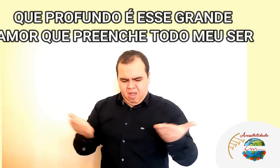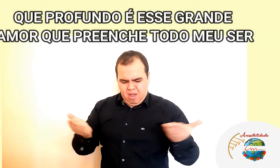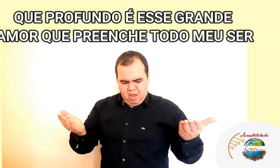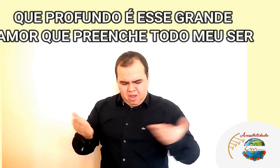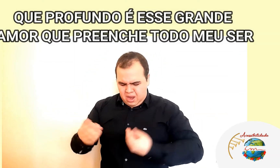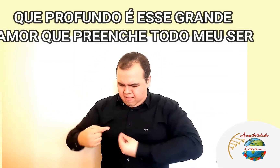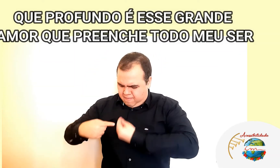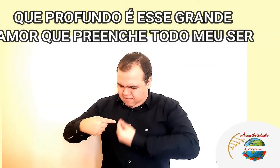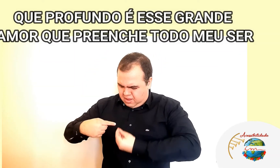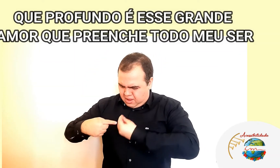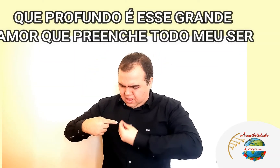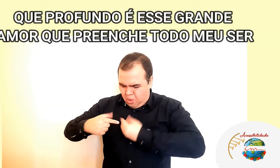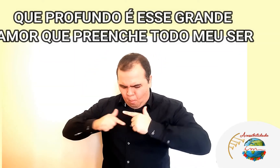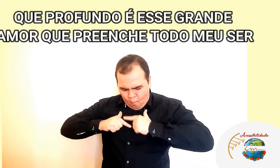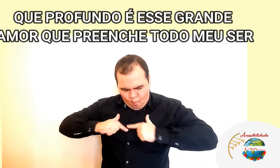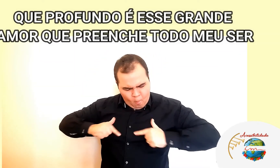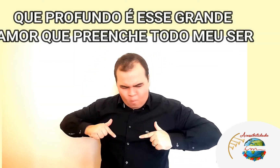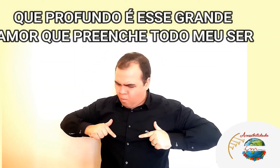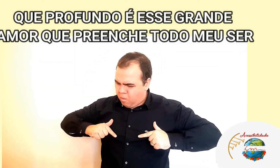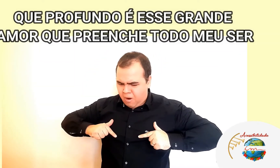que preenche